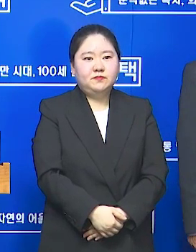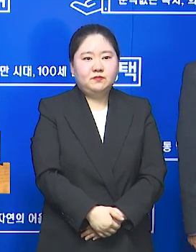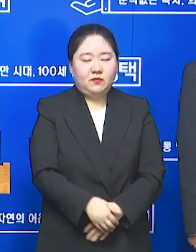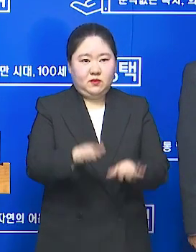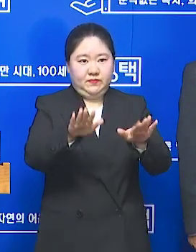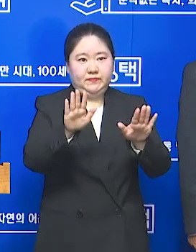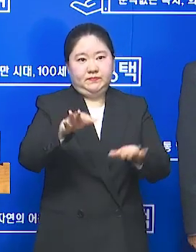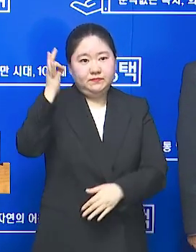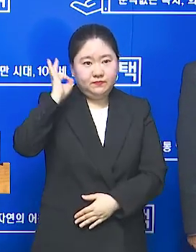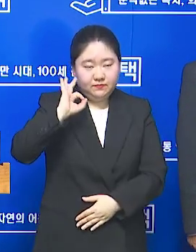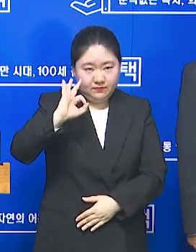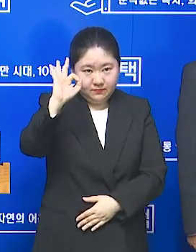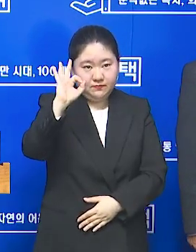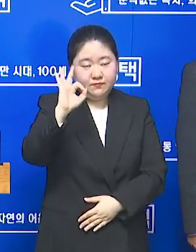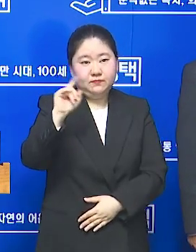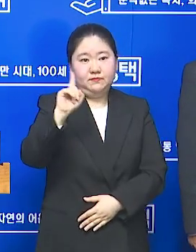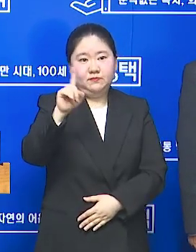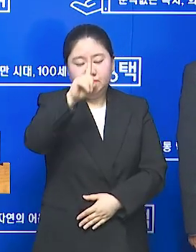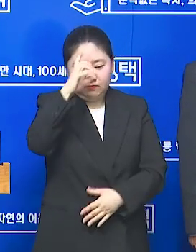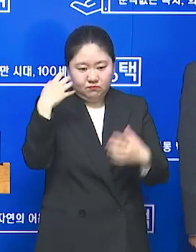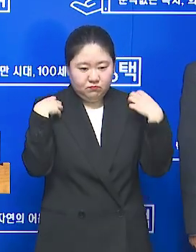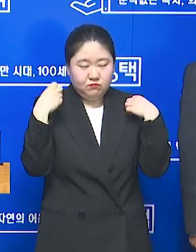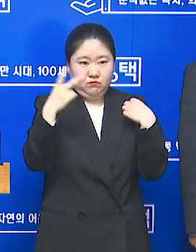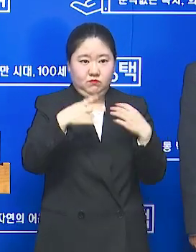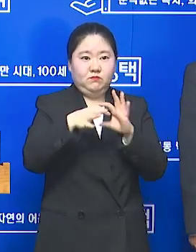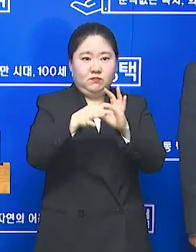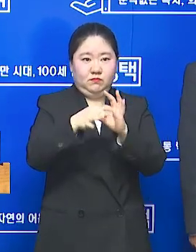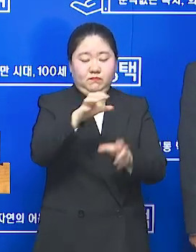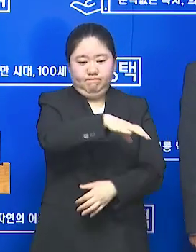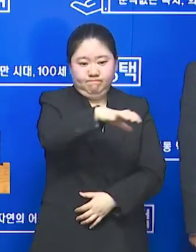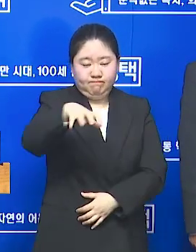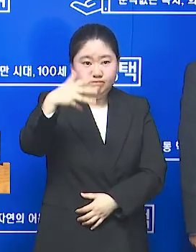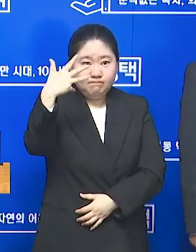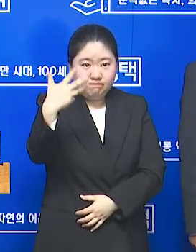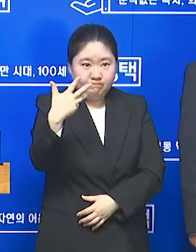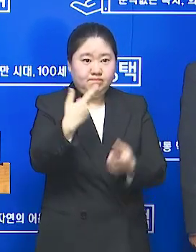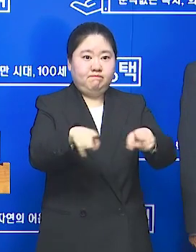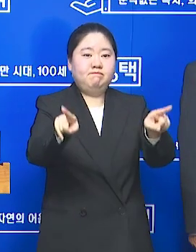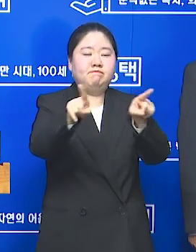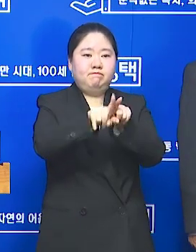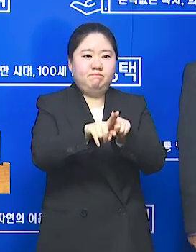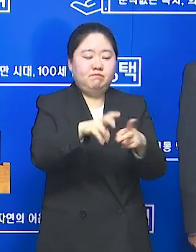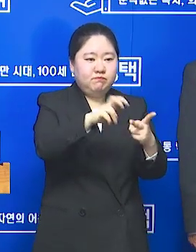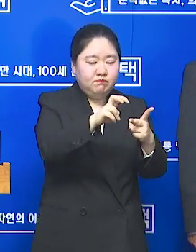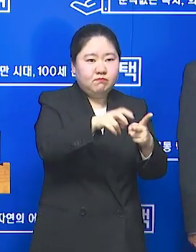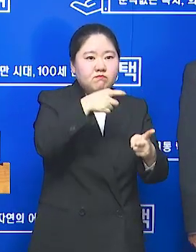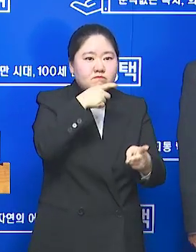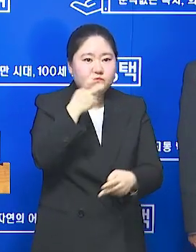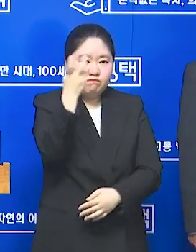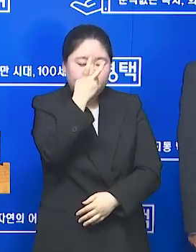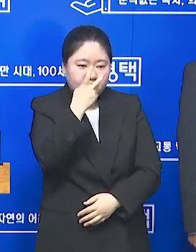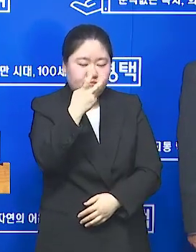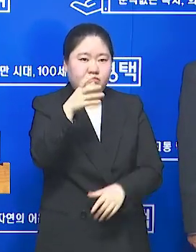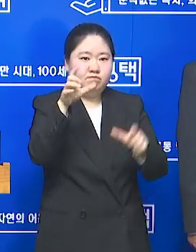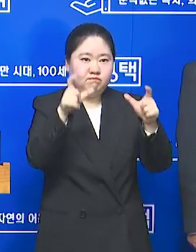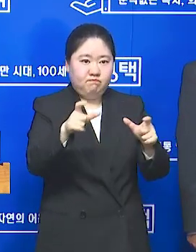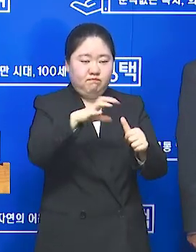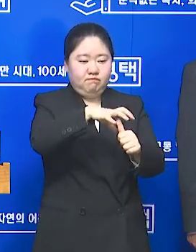오늘 오전에 우리 시는 정부 및 관계기관 등 8개 기관이 함께 송탄 상수원 보호구역 해제를